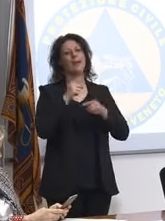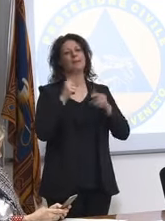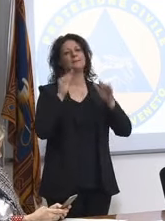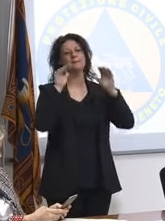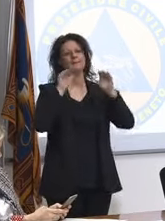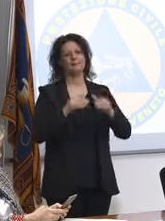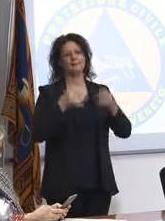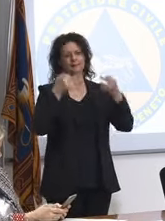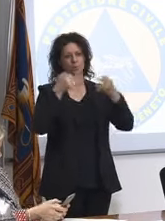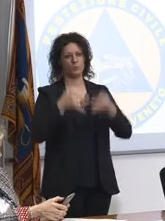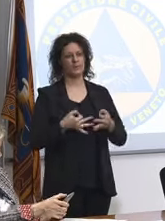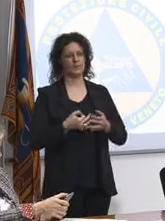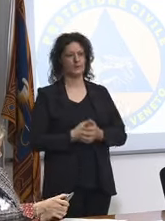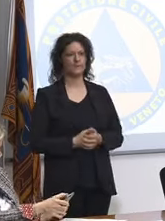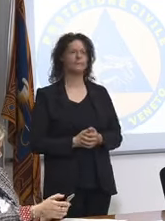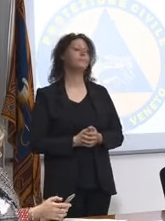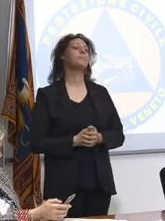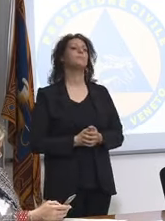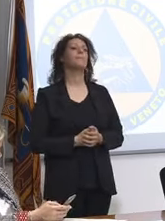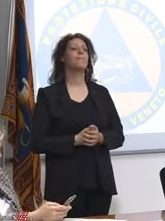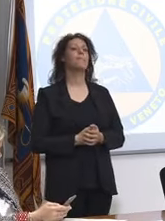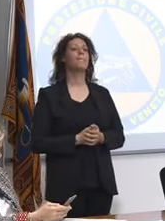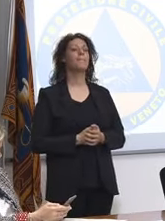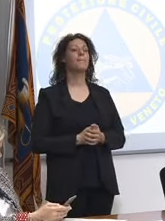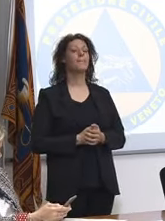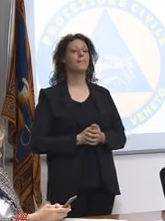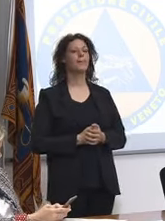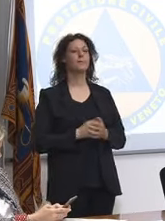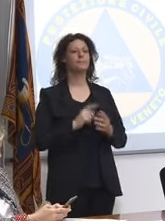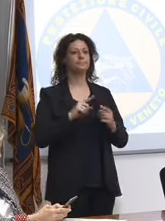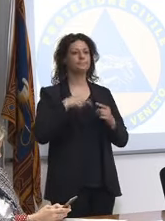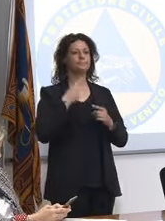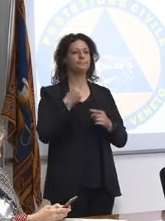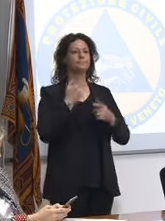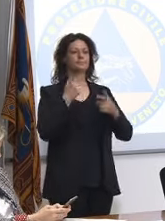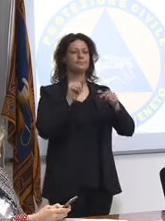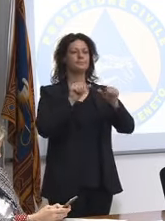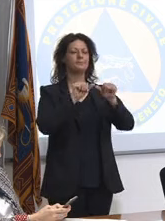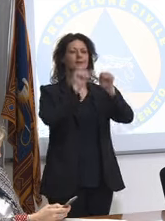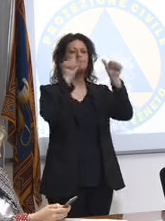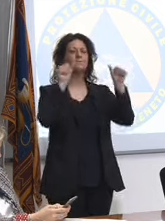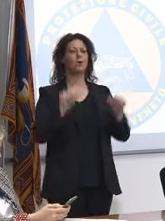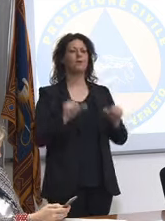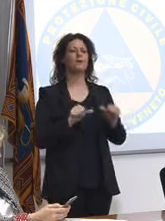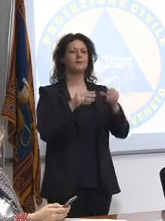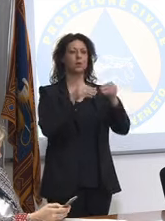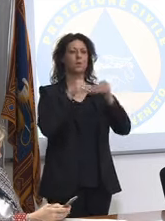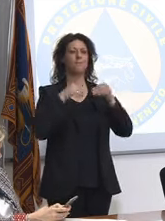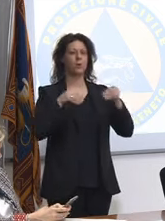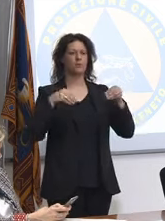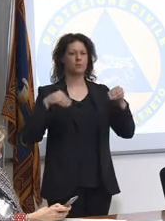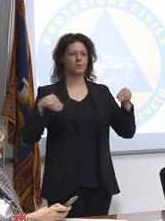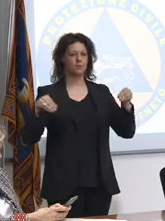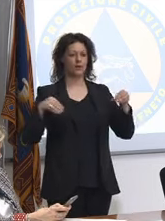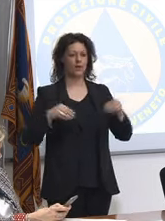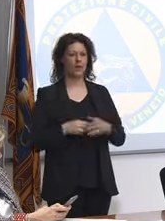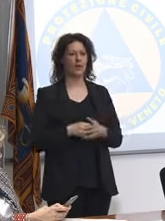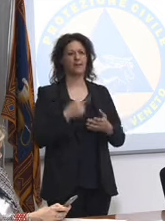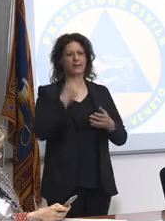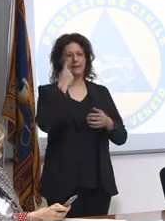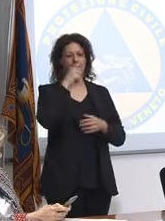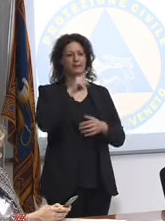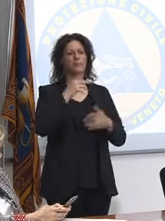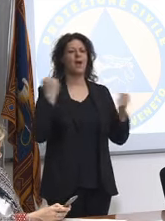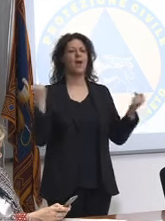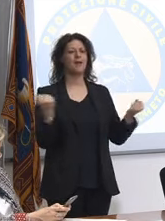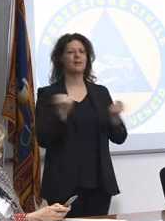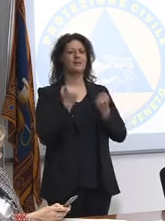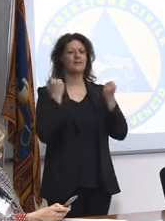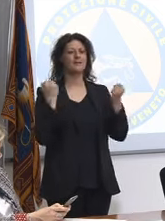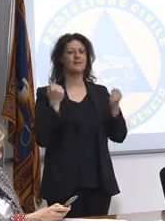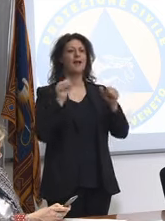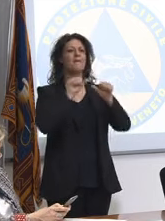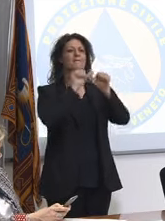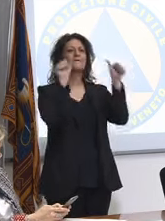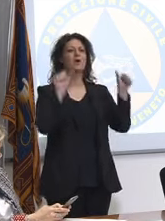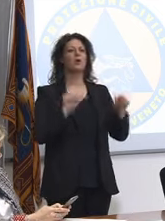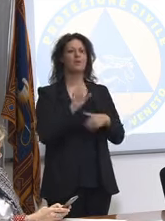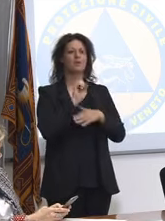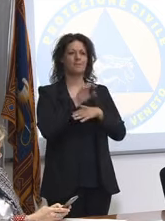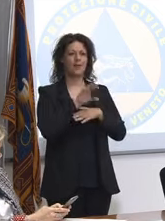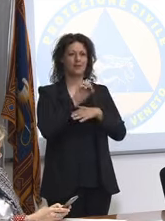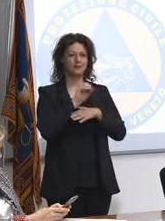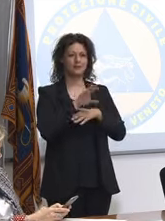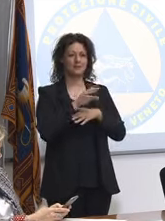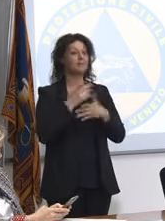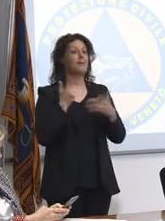5. Formazione professionale, anche questa riparte da lunedì, attività formative non esercitabili